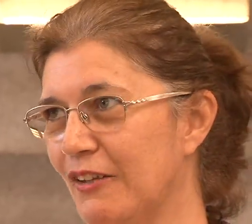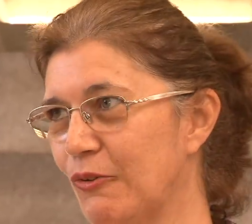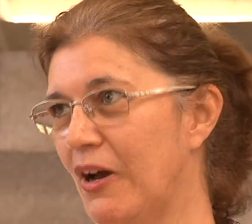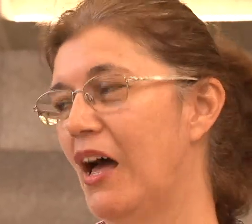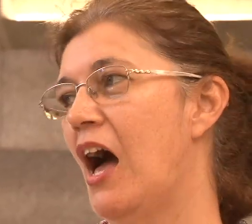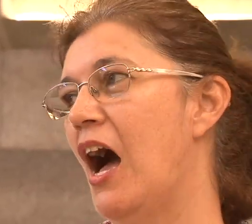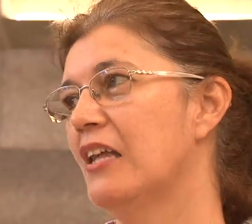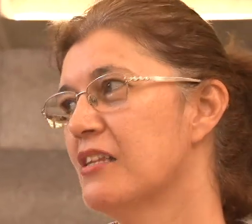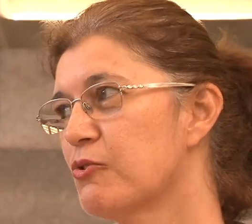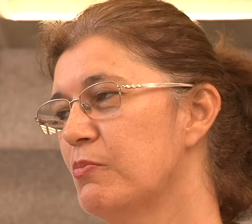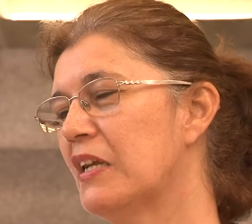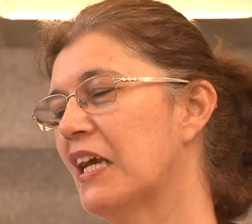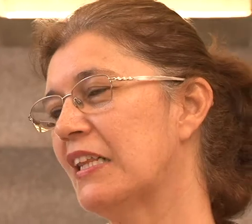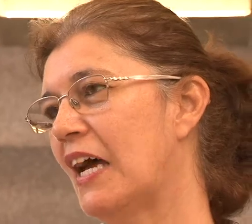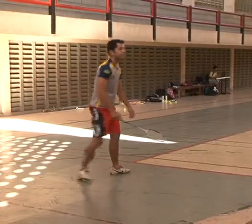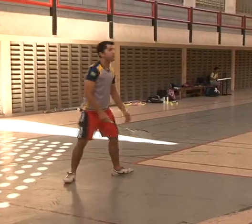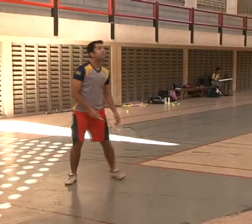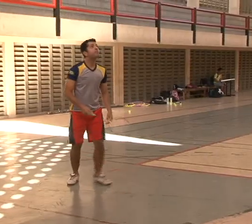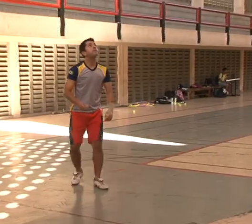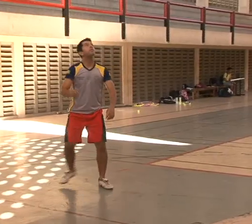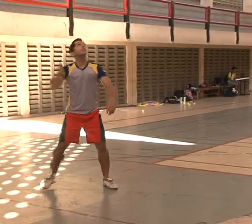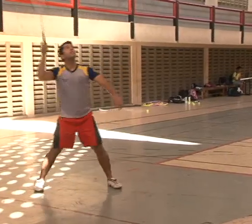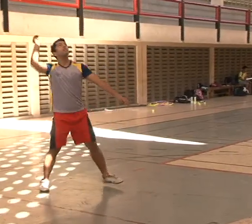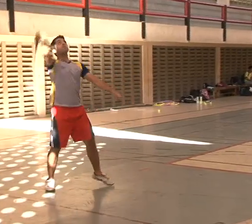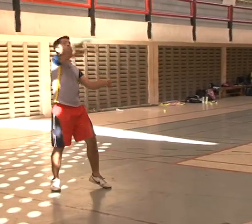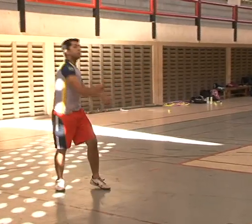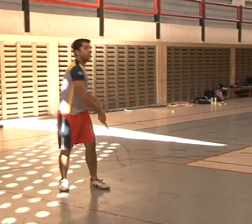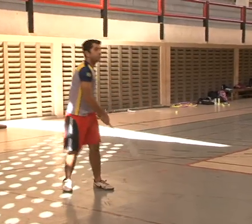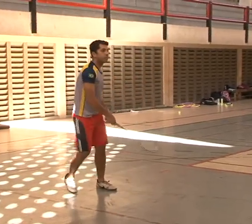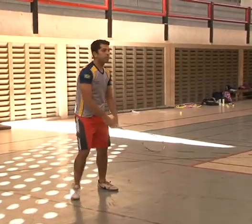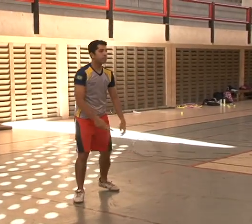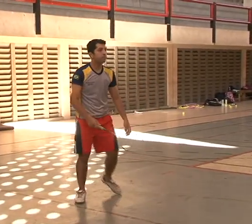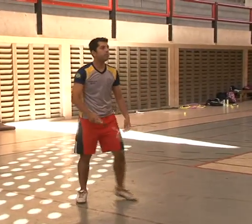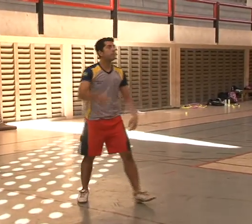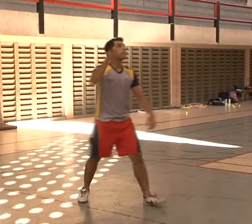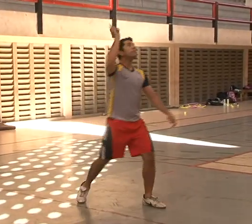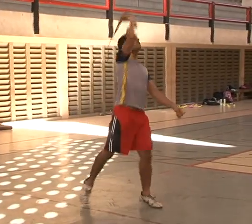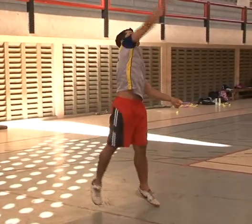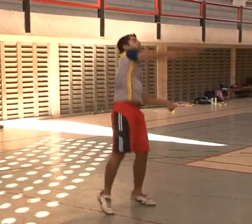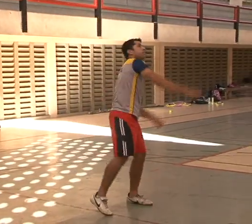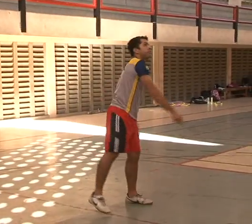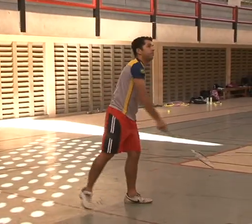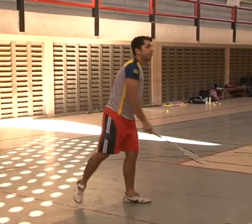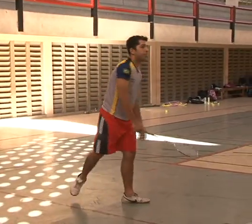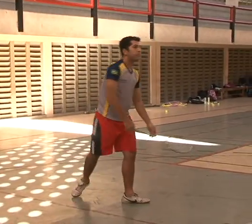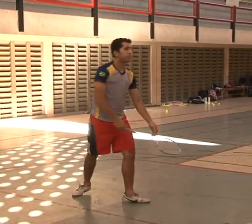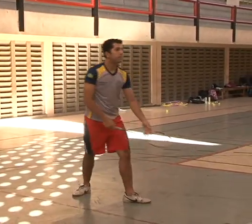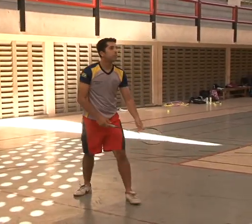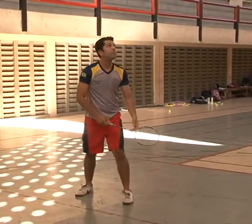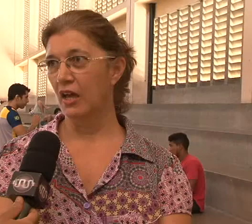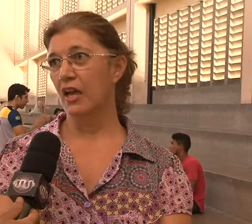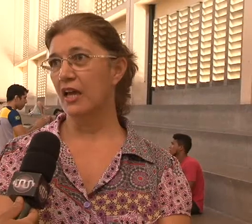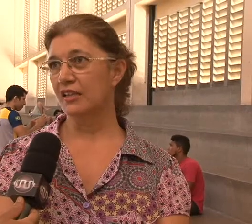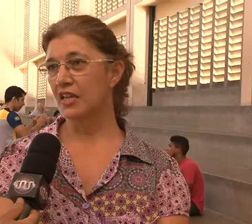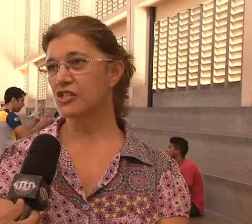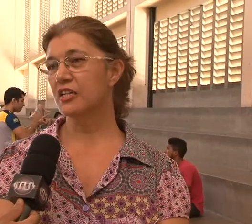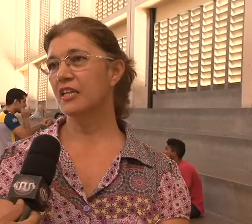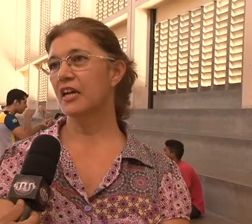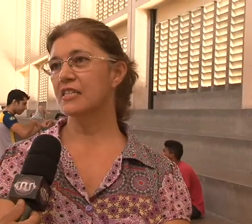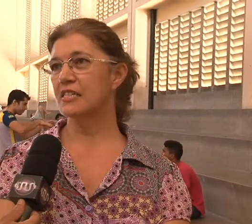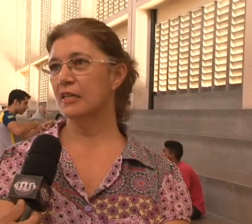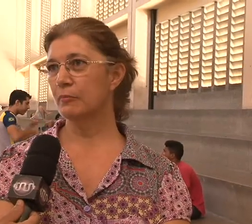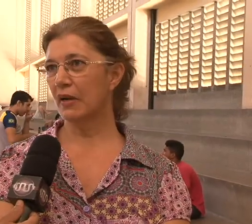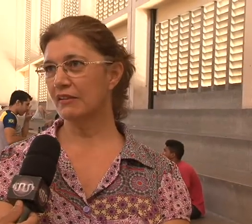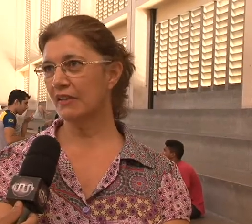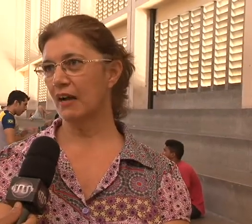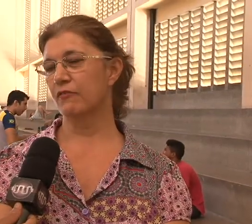que a paixão do filho por esporte é antiga, que também já praticou Karatê e natação. No esporte geral, ele desde